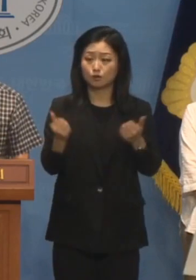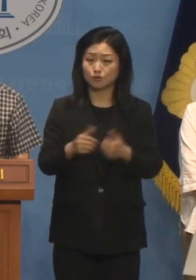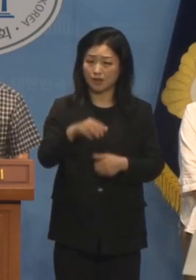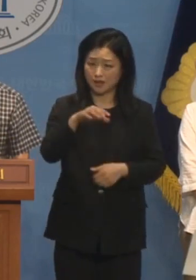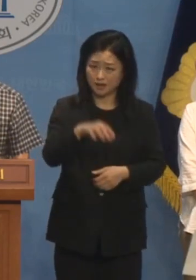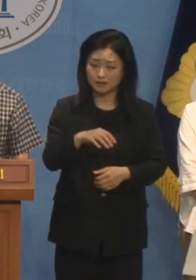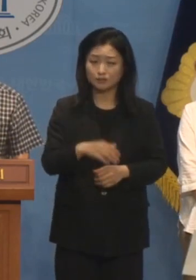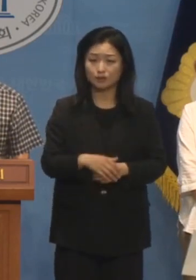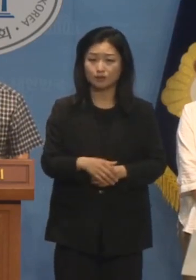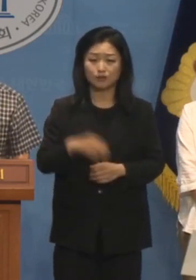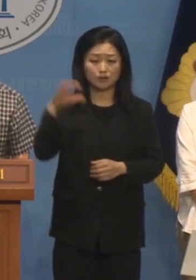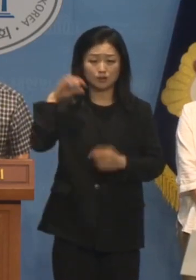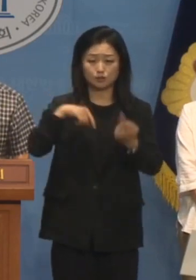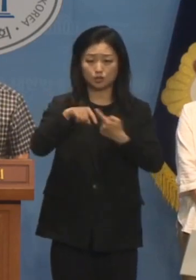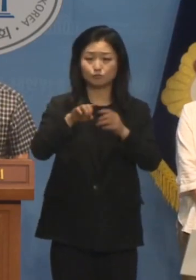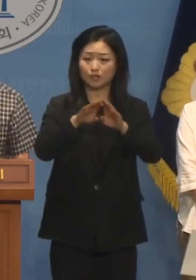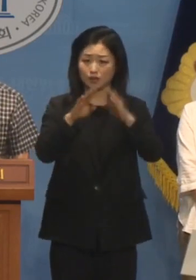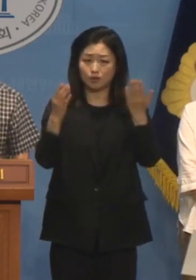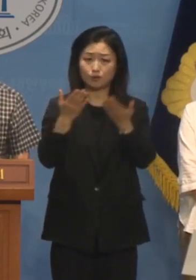국회가 청문회를 열어서